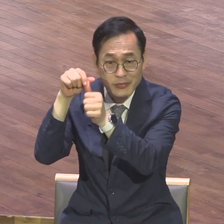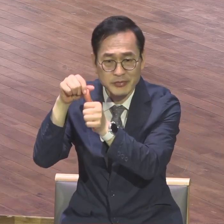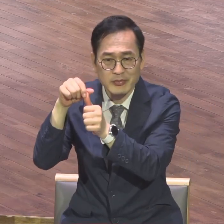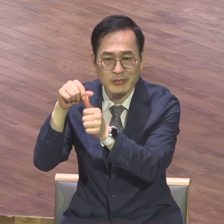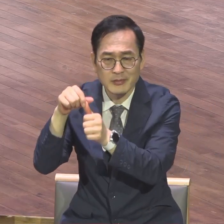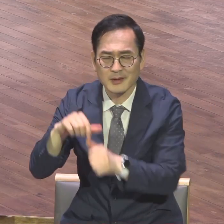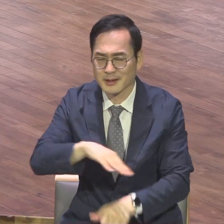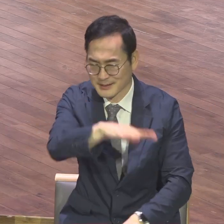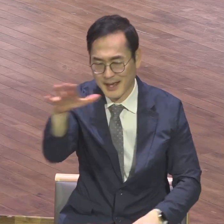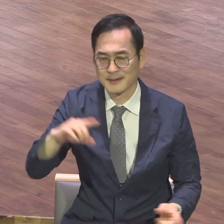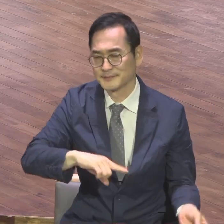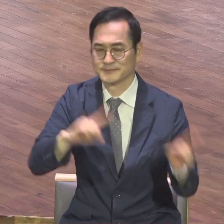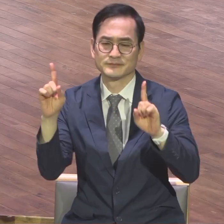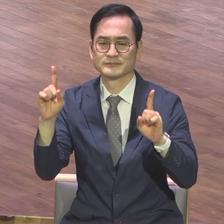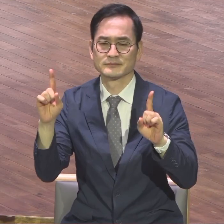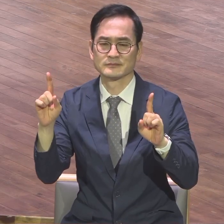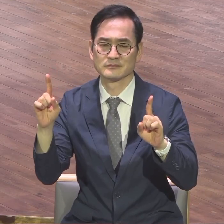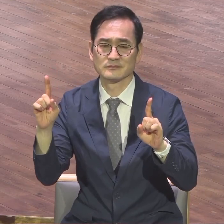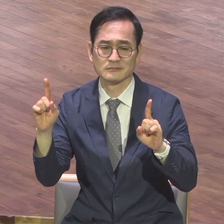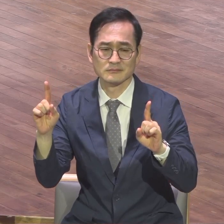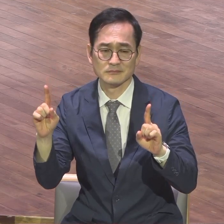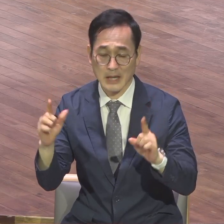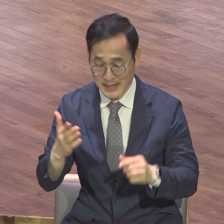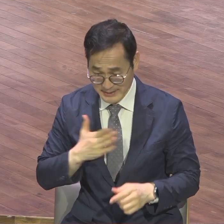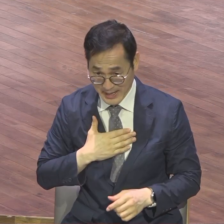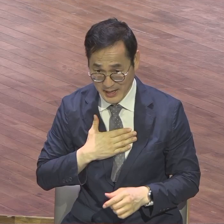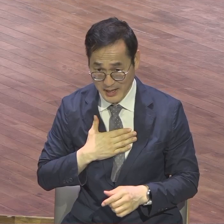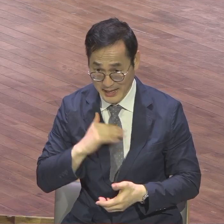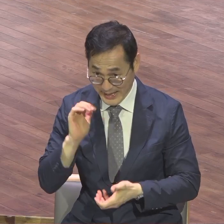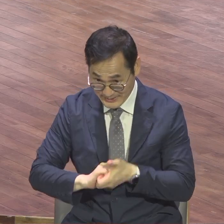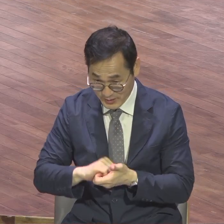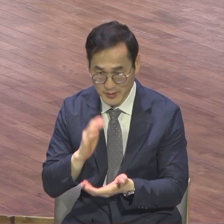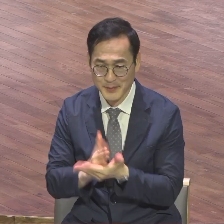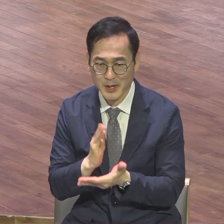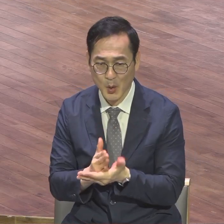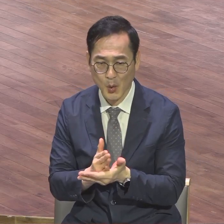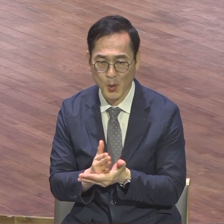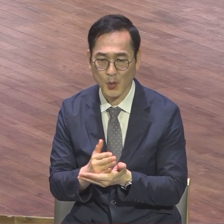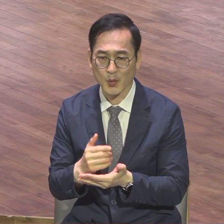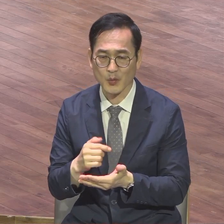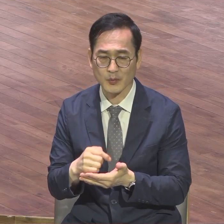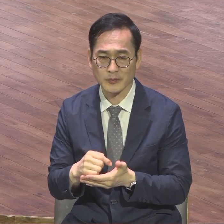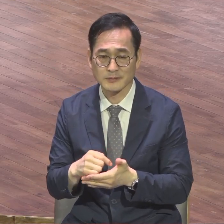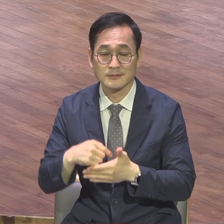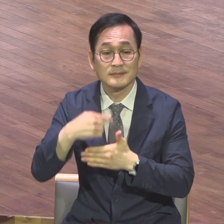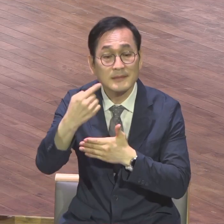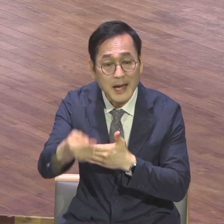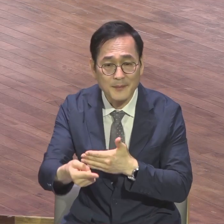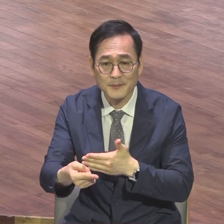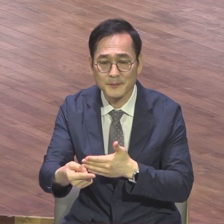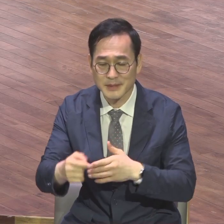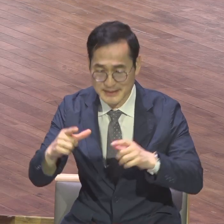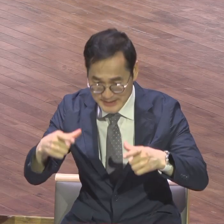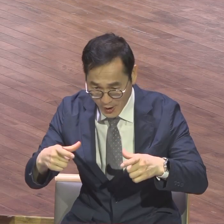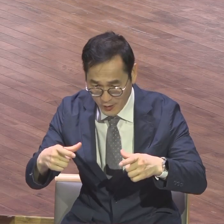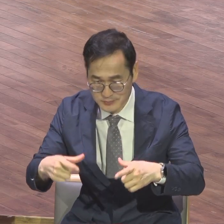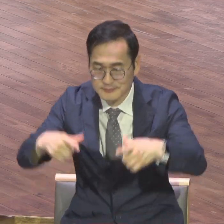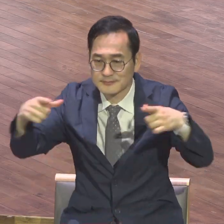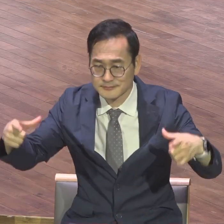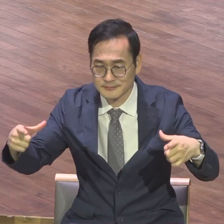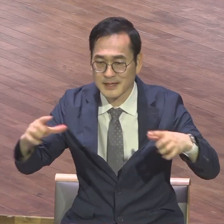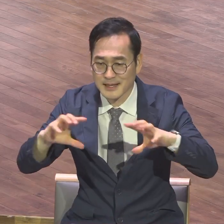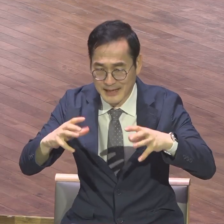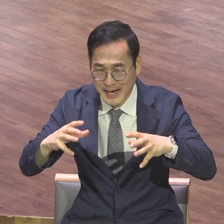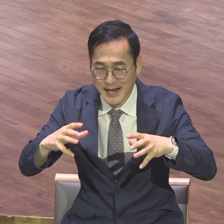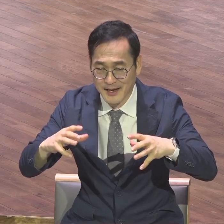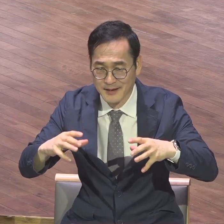영계 모든 성도를 나를 넘어서 가정과 가문, 지역과 이 민족, 전 세계를 향한 하나님의 구원 성취의 기둥같이